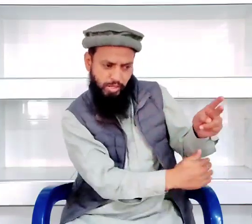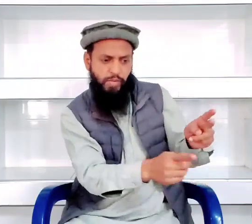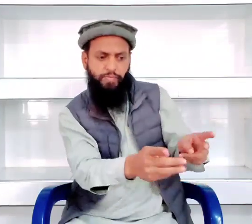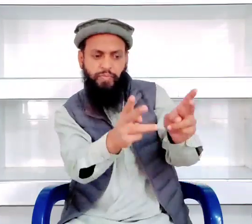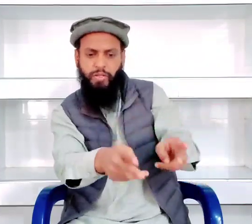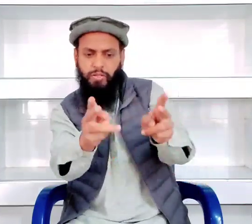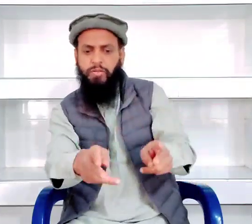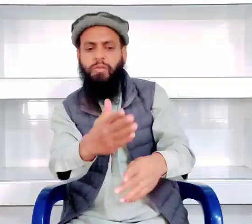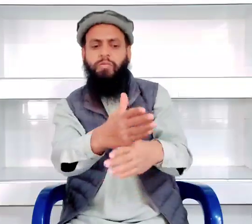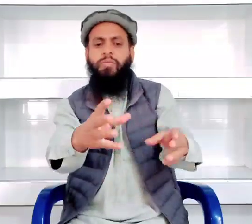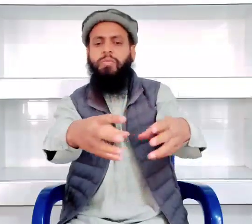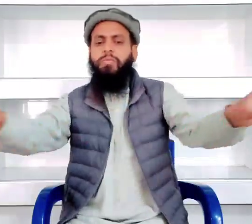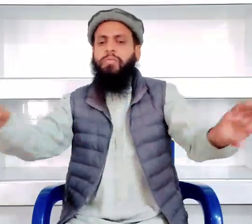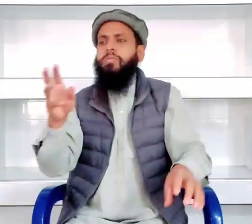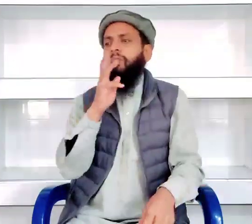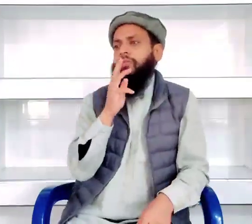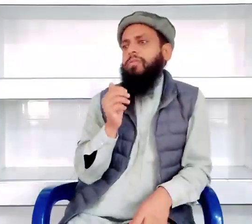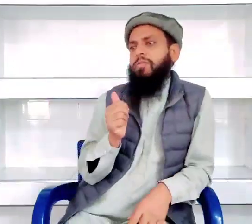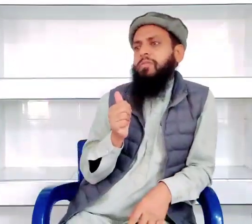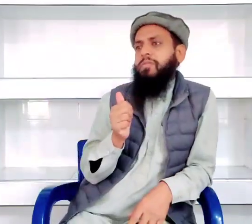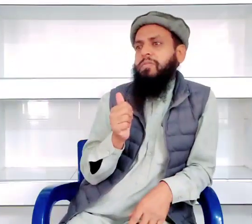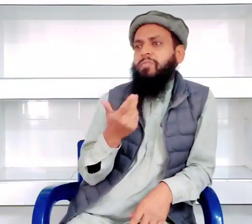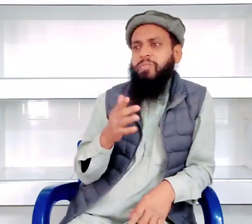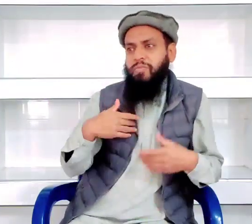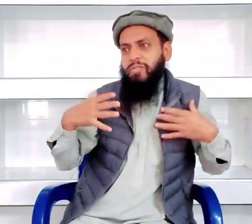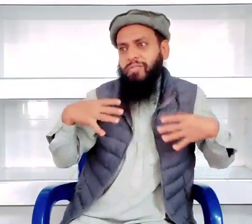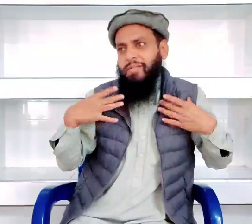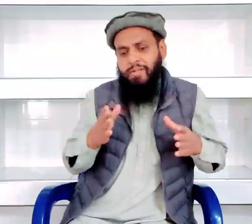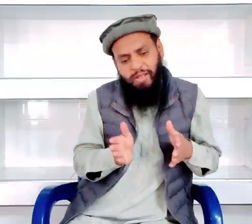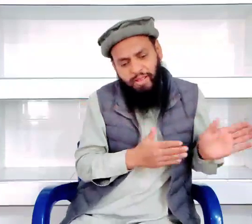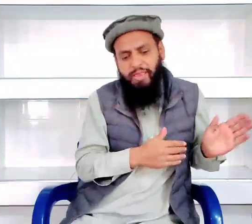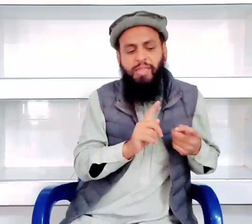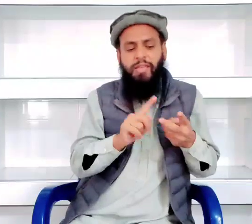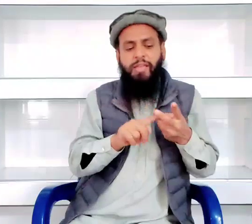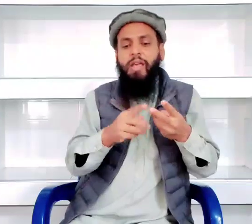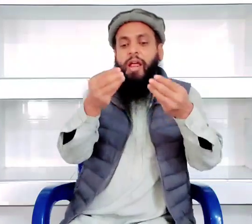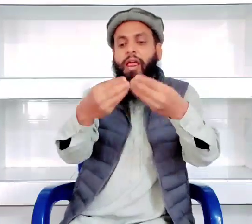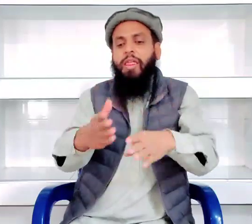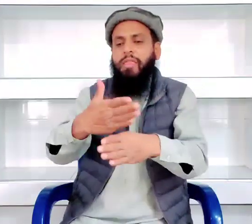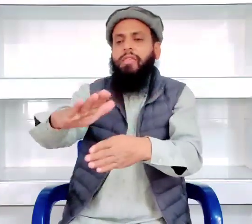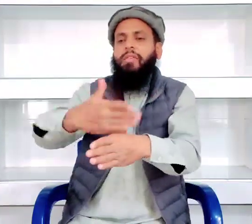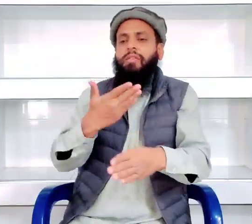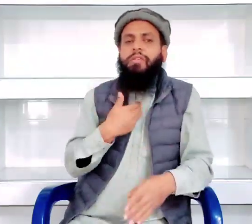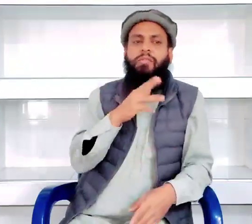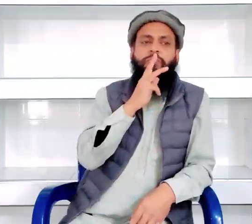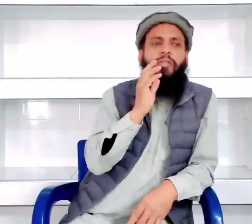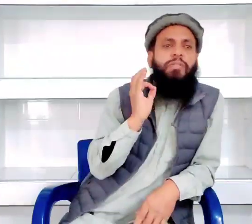جناب محمد صلی اللہ علیہ وسلم نے اس بیعت کو بھی منع فرمایا